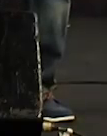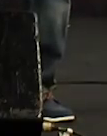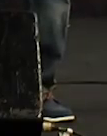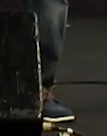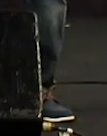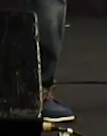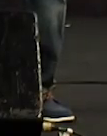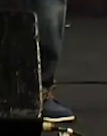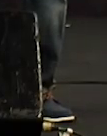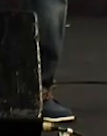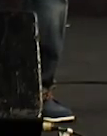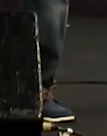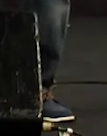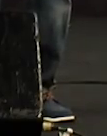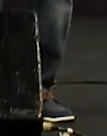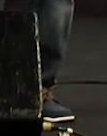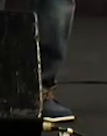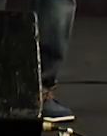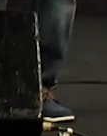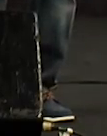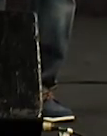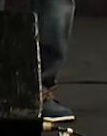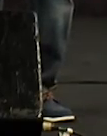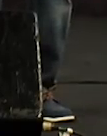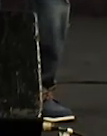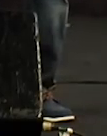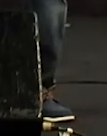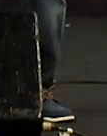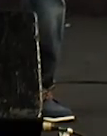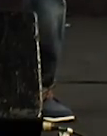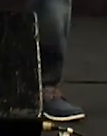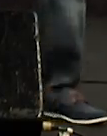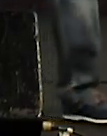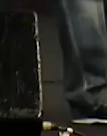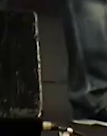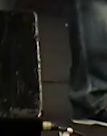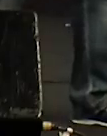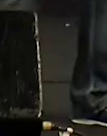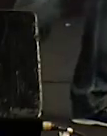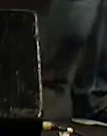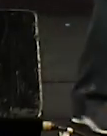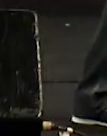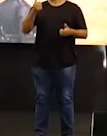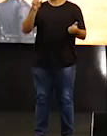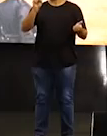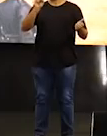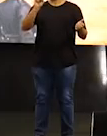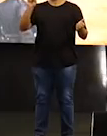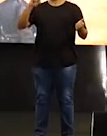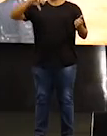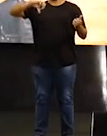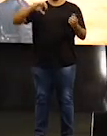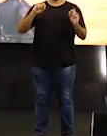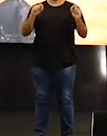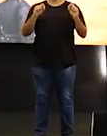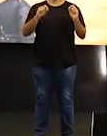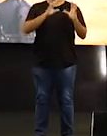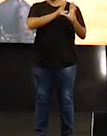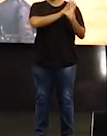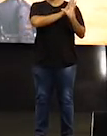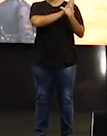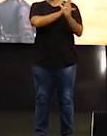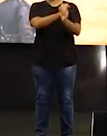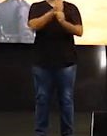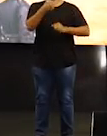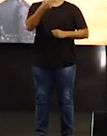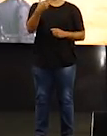outra data para a gente, essa não precisaria nem eu estar dizendo para vocês. Os 130 anos do 15 de